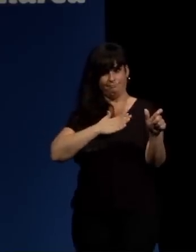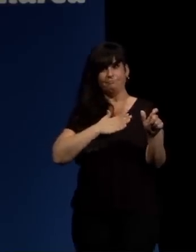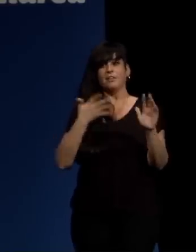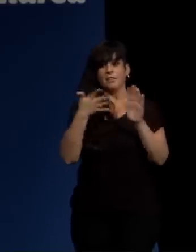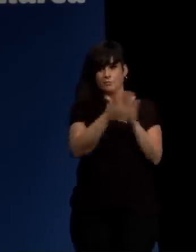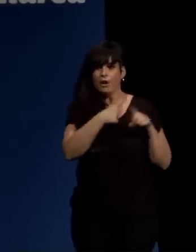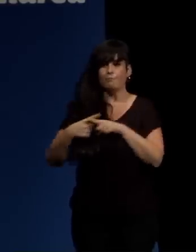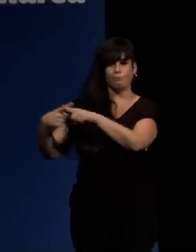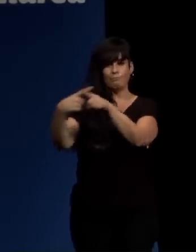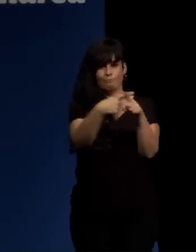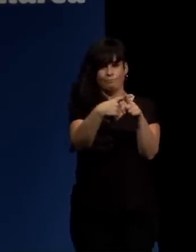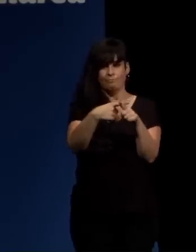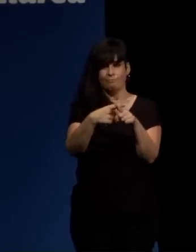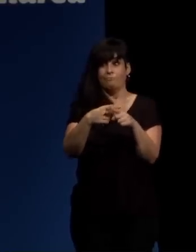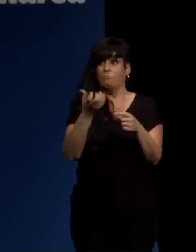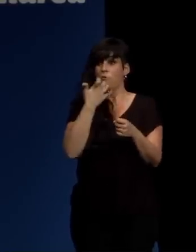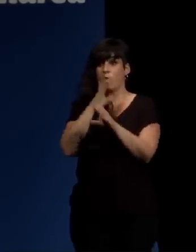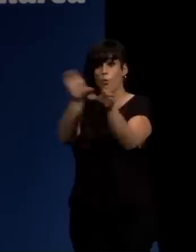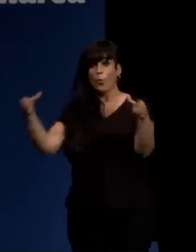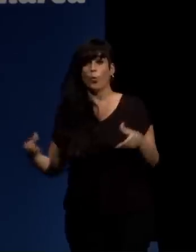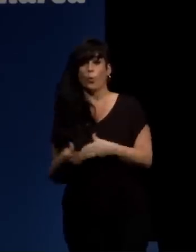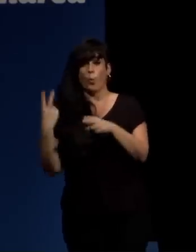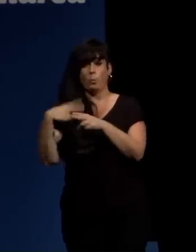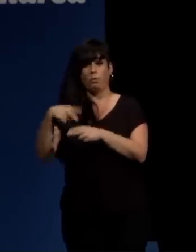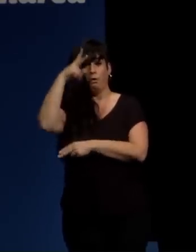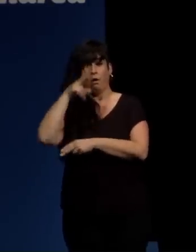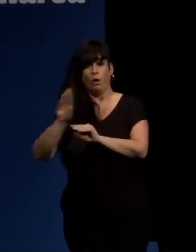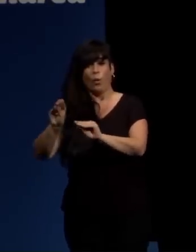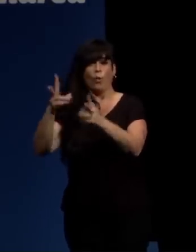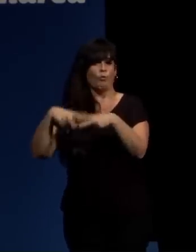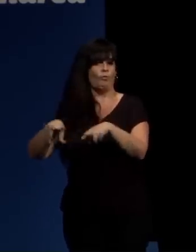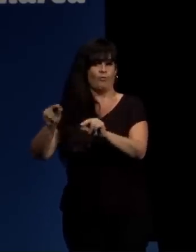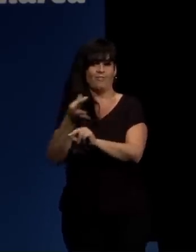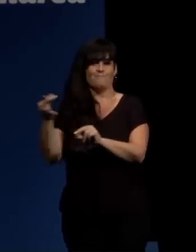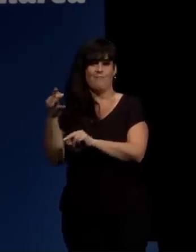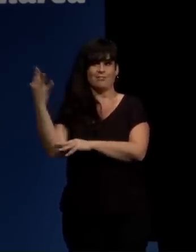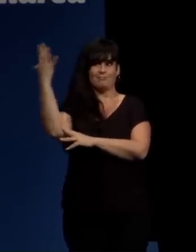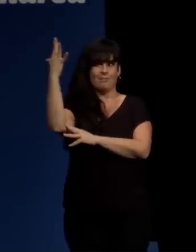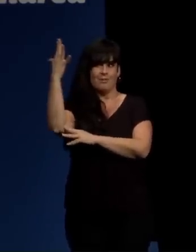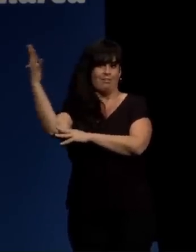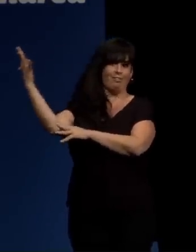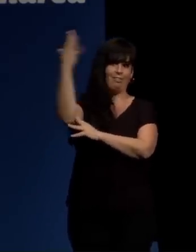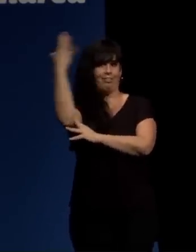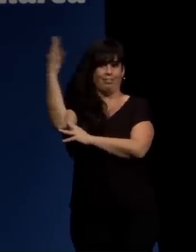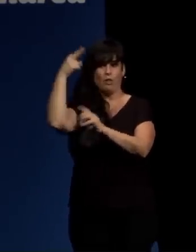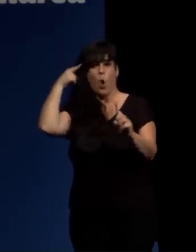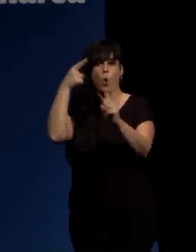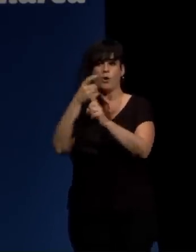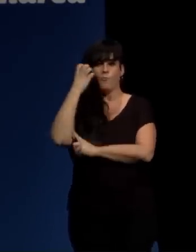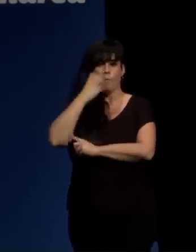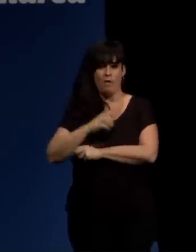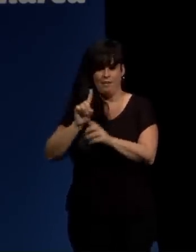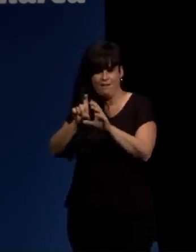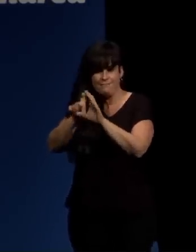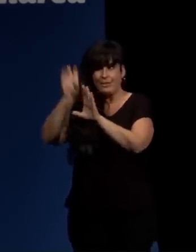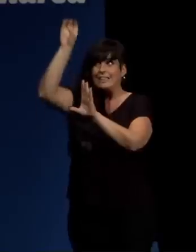os privilexios da clase política e que asitemos esa árbore para que a gran mazá podrida que é Alberto Núñez Feijóo calla para